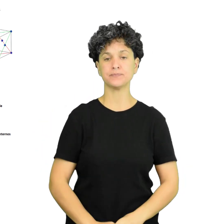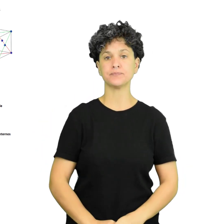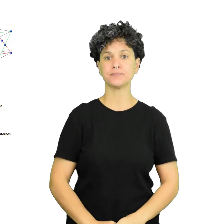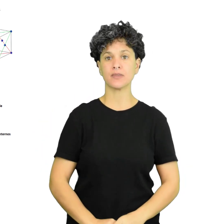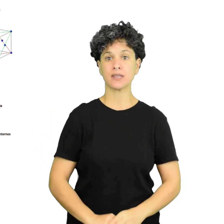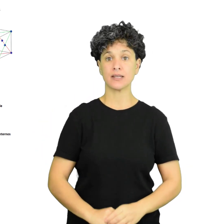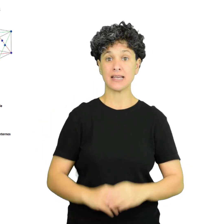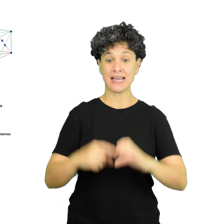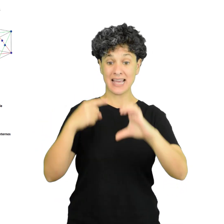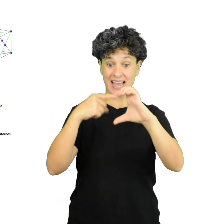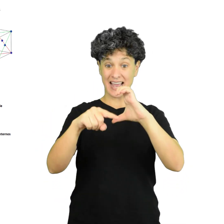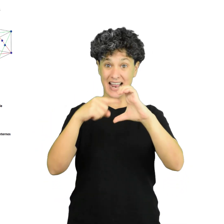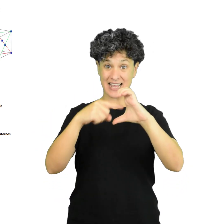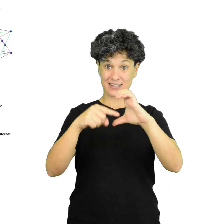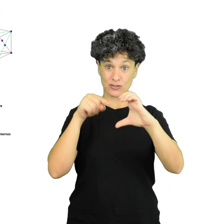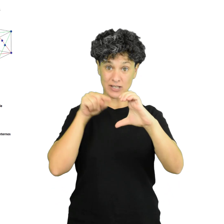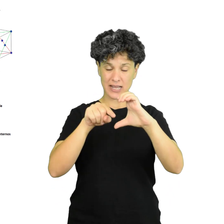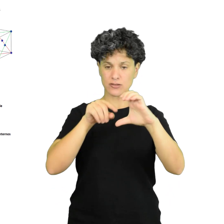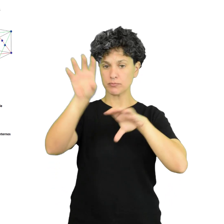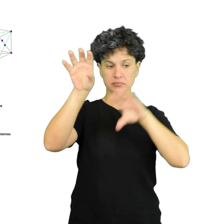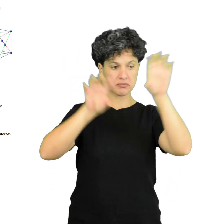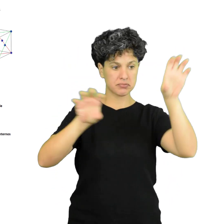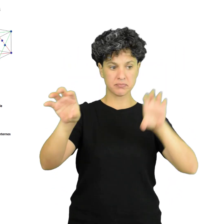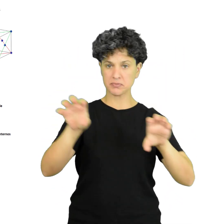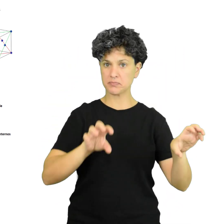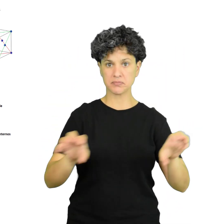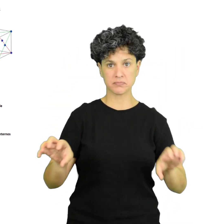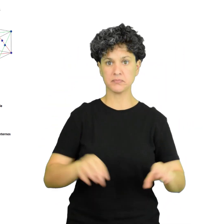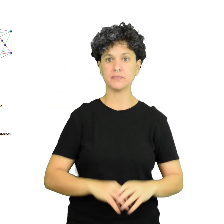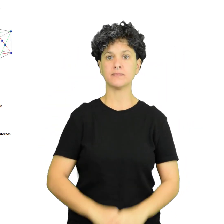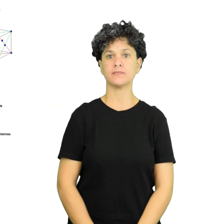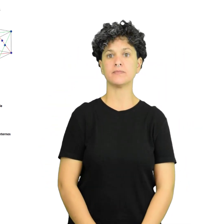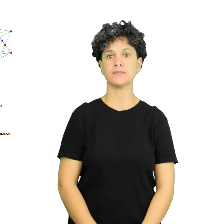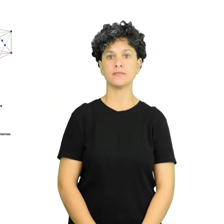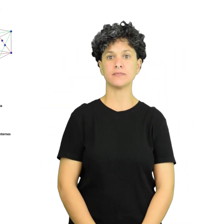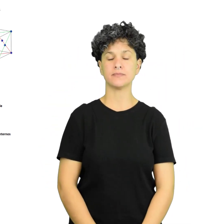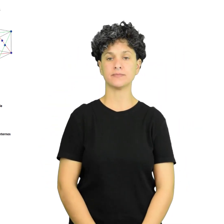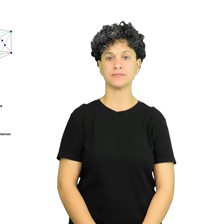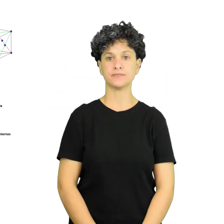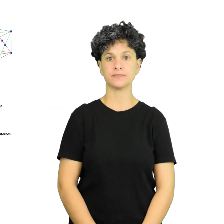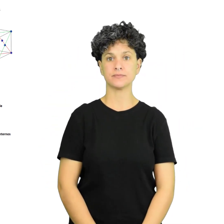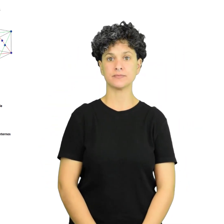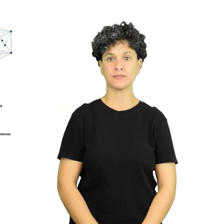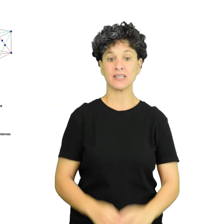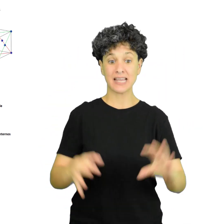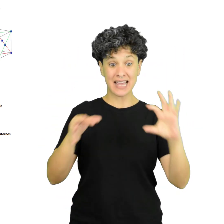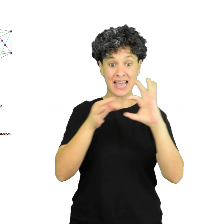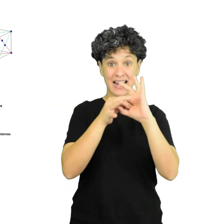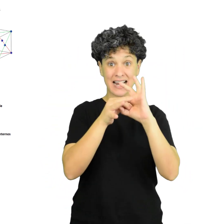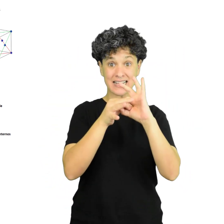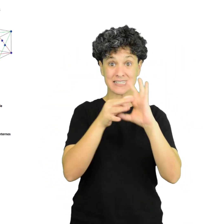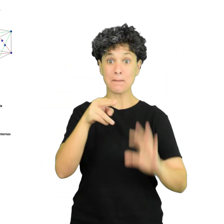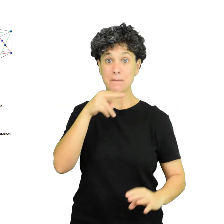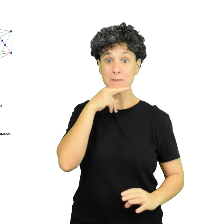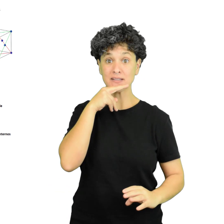los electrones de valencia del metal están deslocalizados el enlace metálico genera